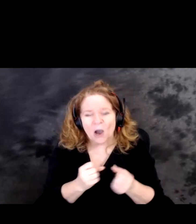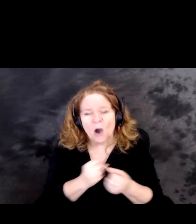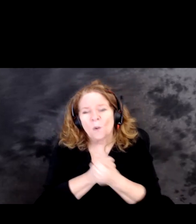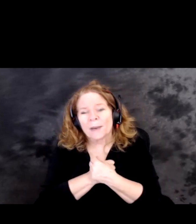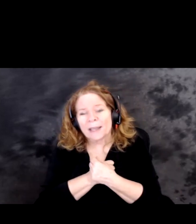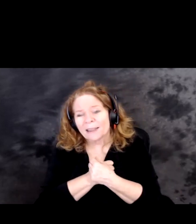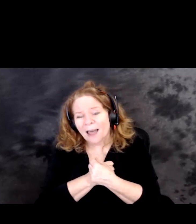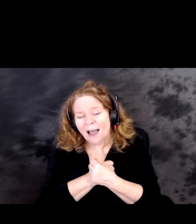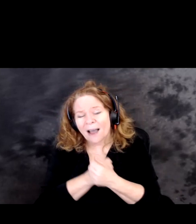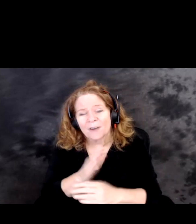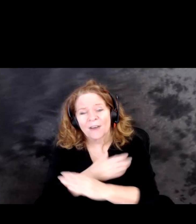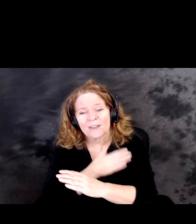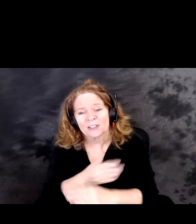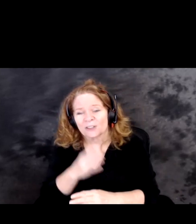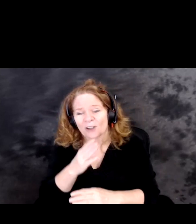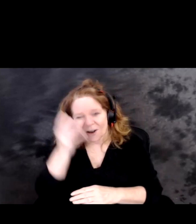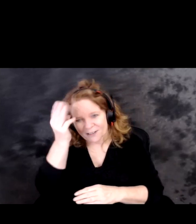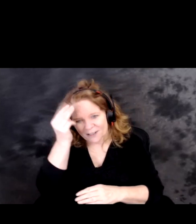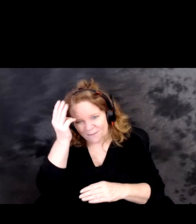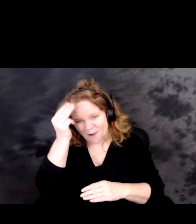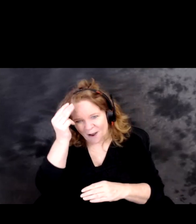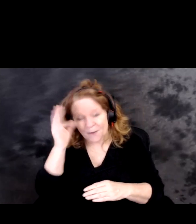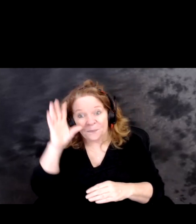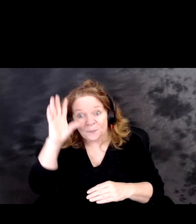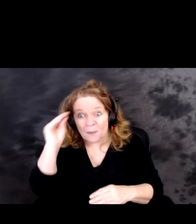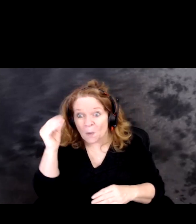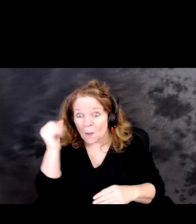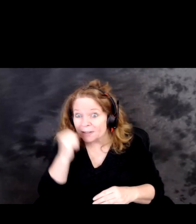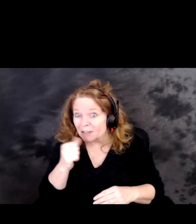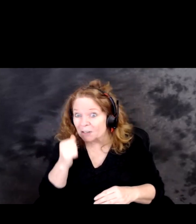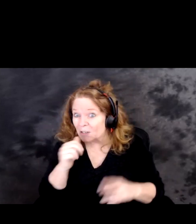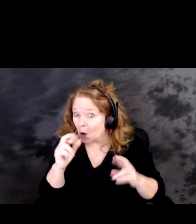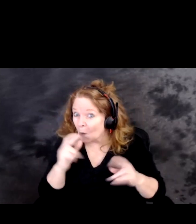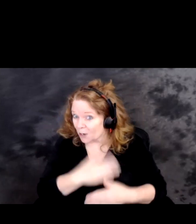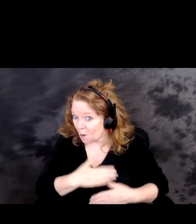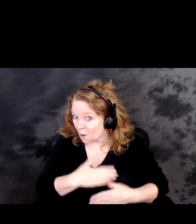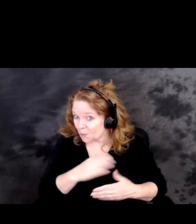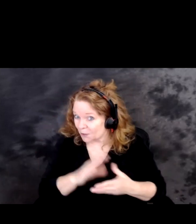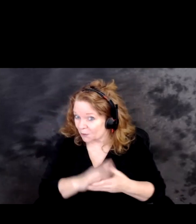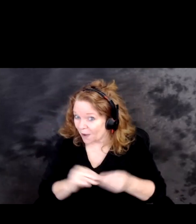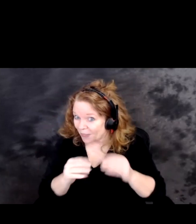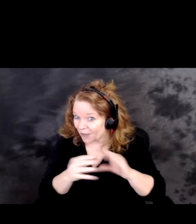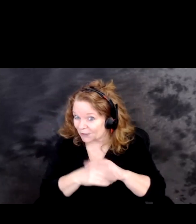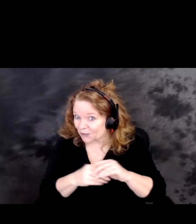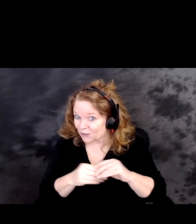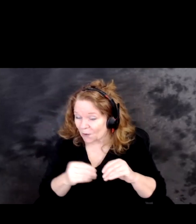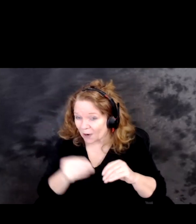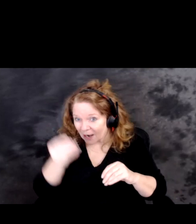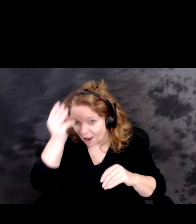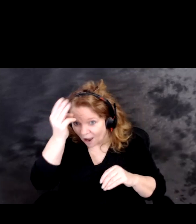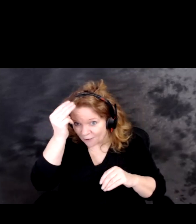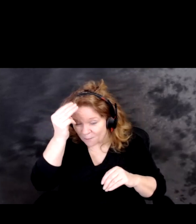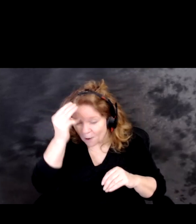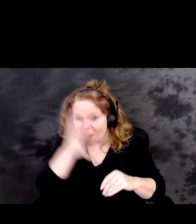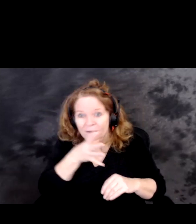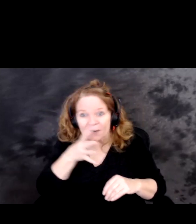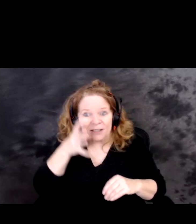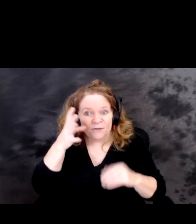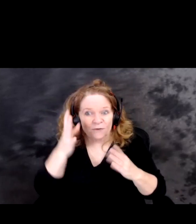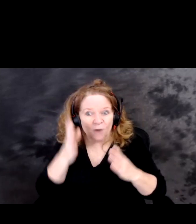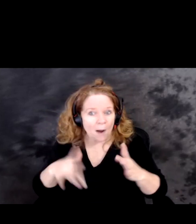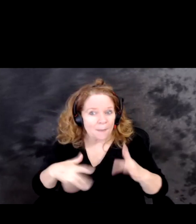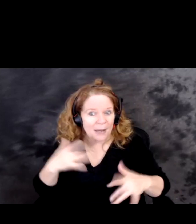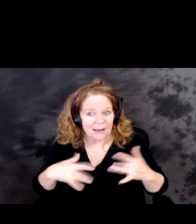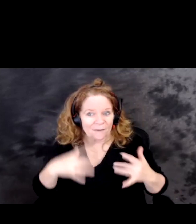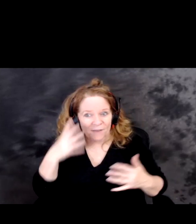Gwen, Gwen. Nos encantan las canciones de Marvin. Esperamos que hayan disfrutado el cuento de Marvin